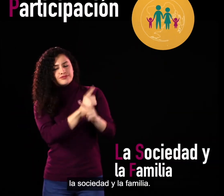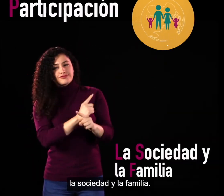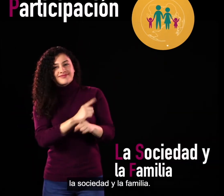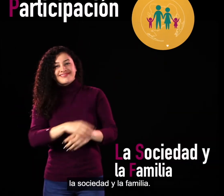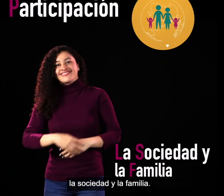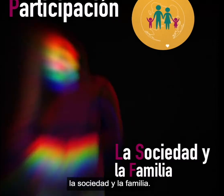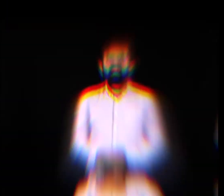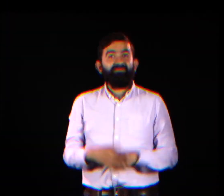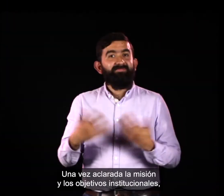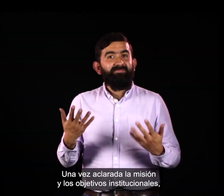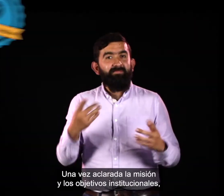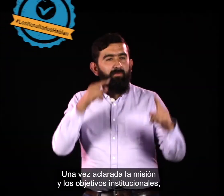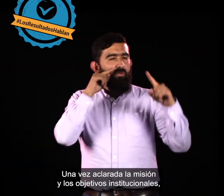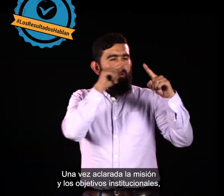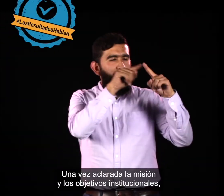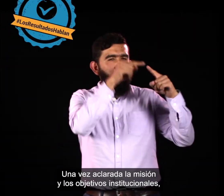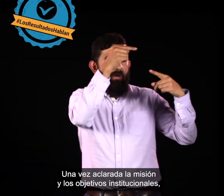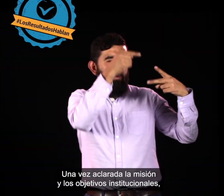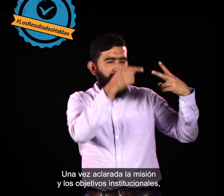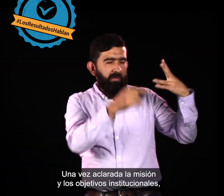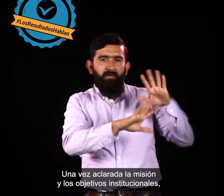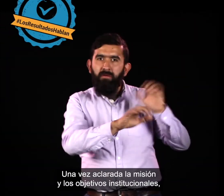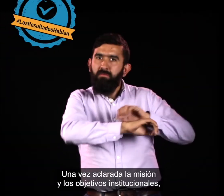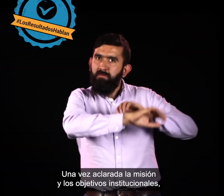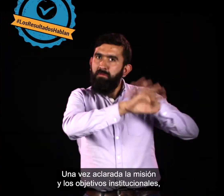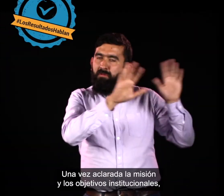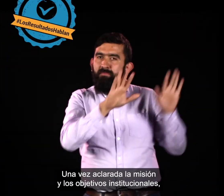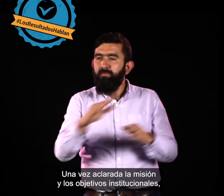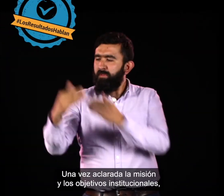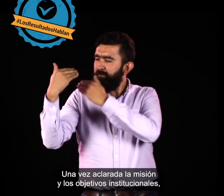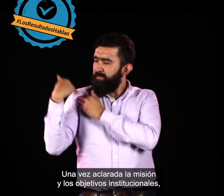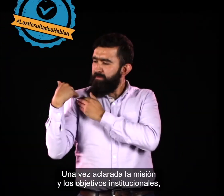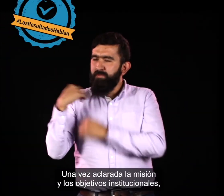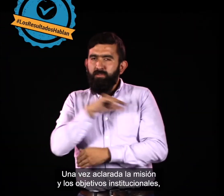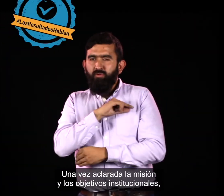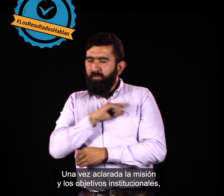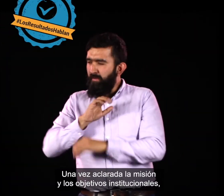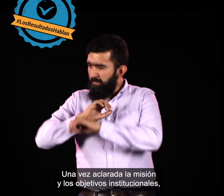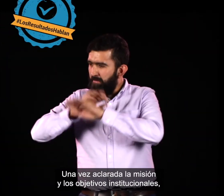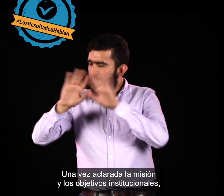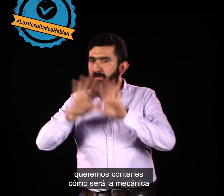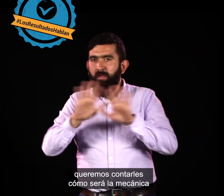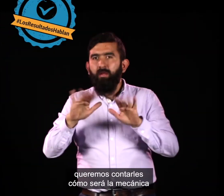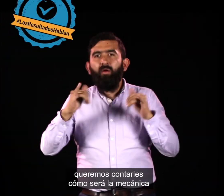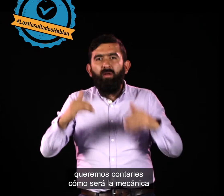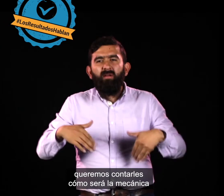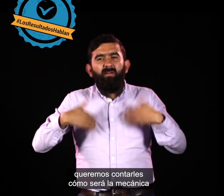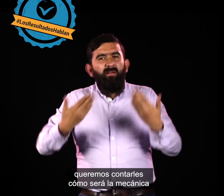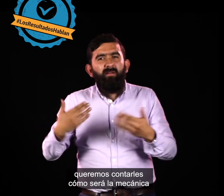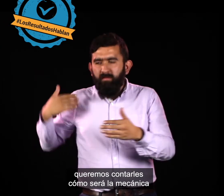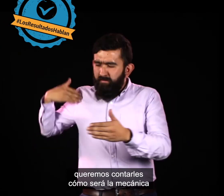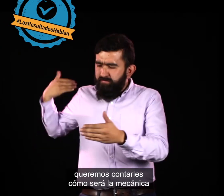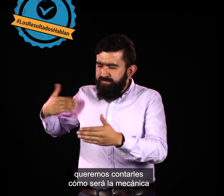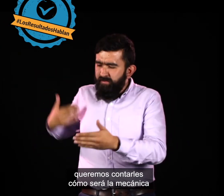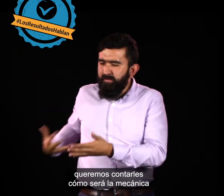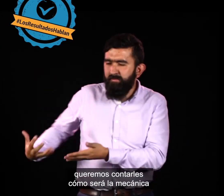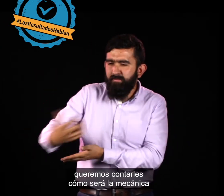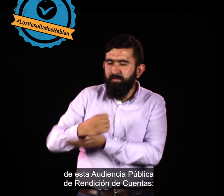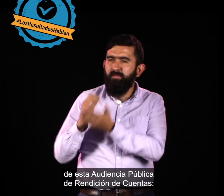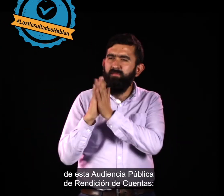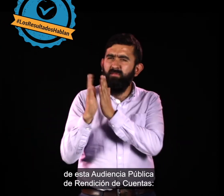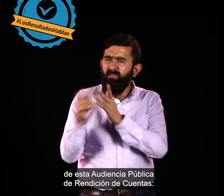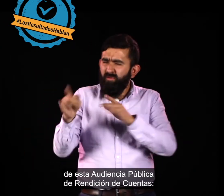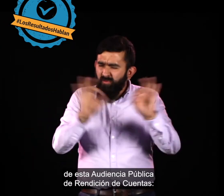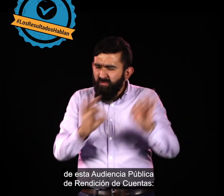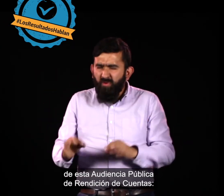familia. Una vez aclarada la misión y los objetivos institucionales, queremos contarles cómo será la mecánica